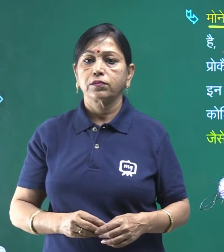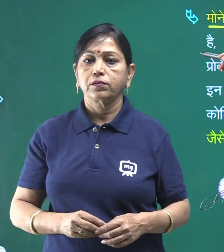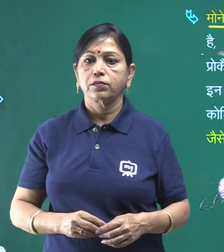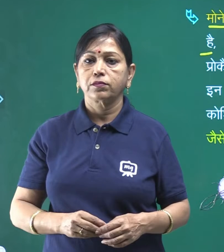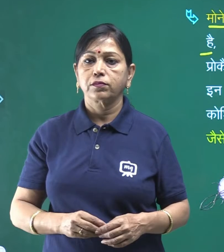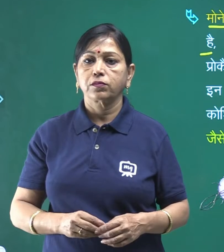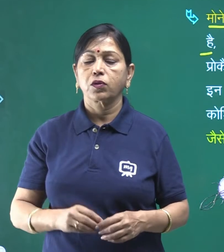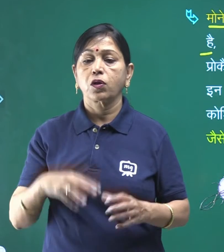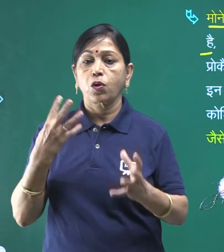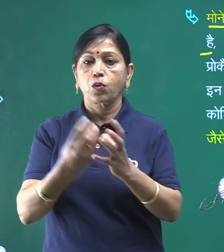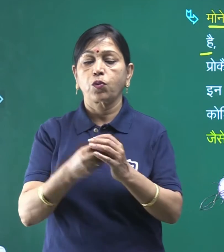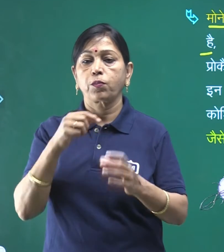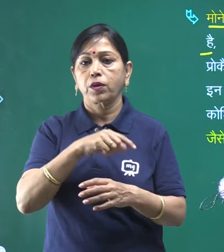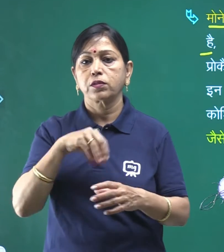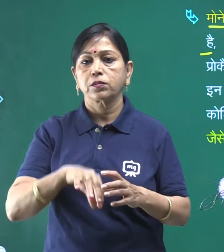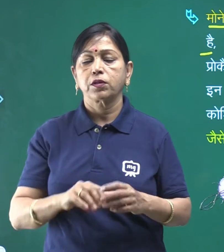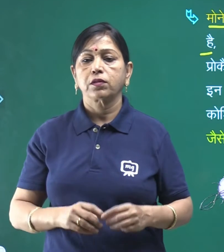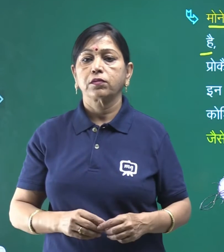जगत है जिसमें